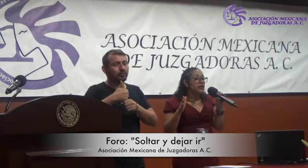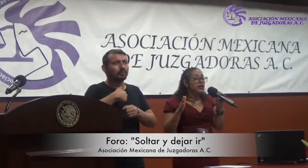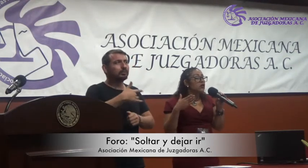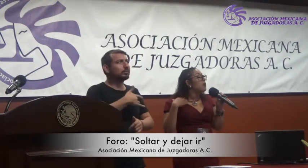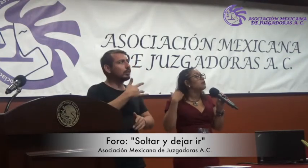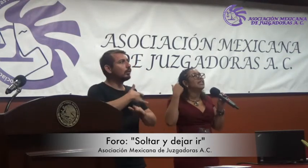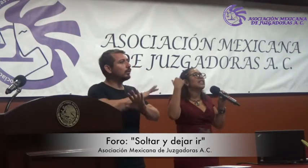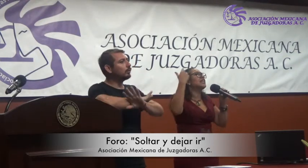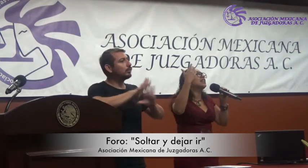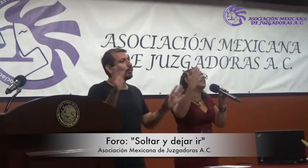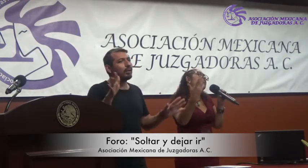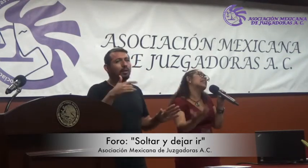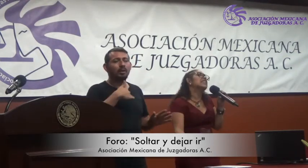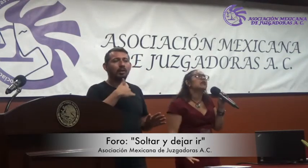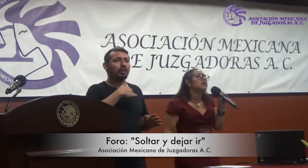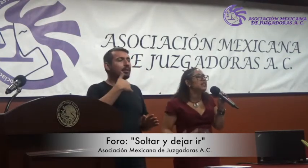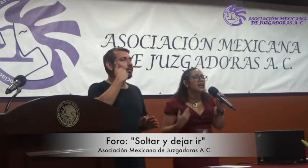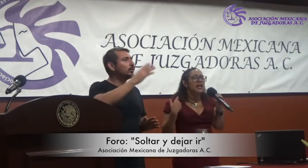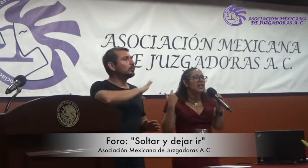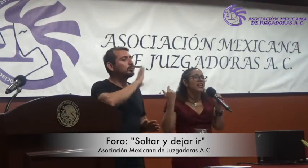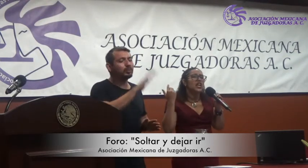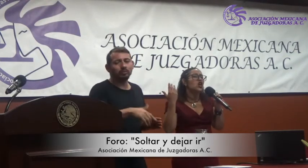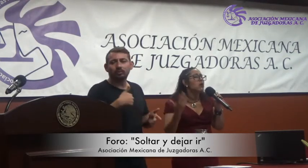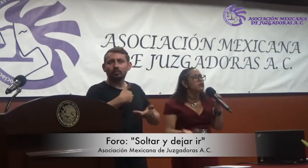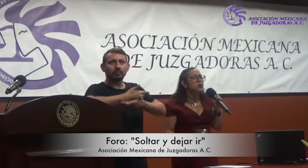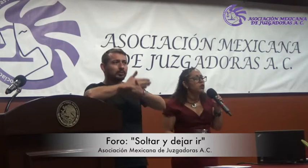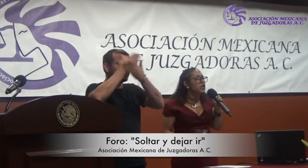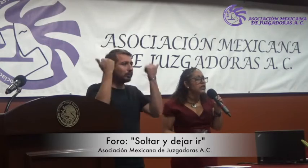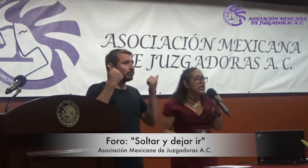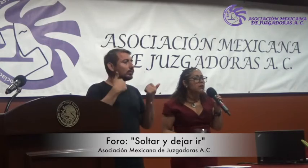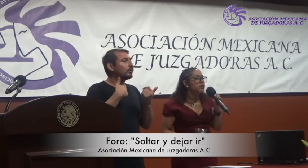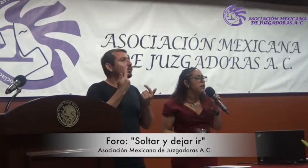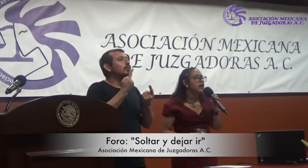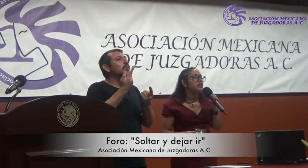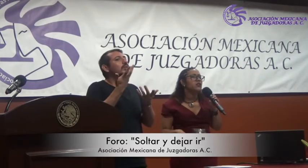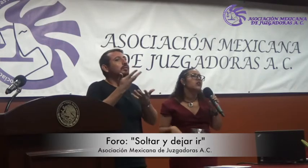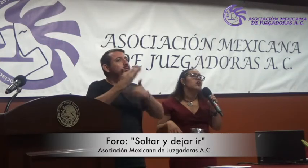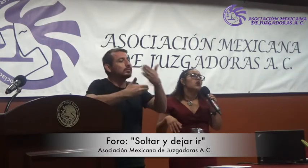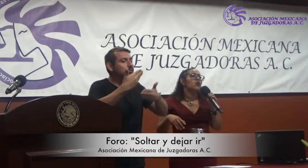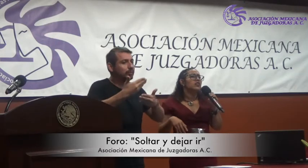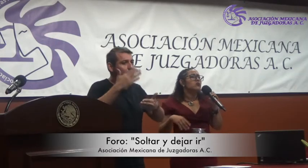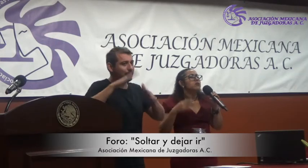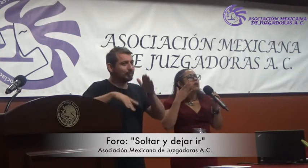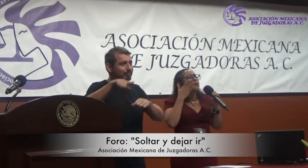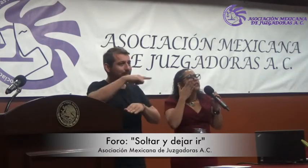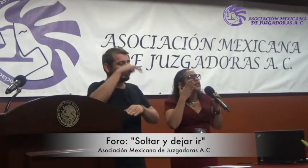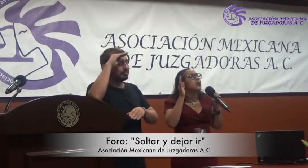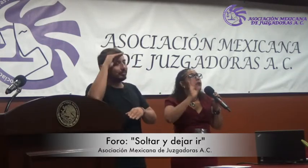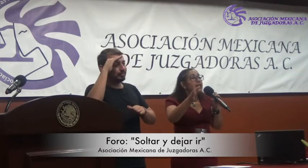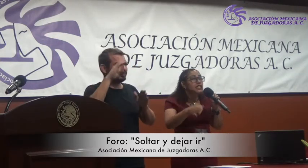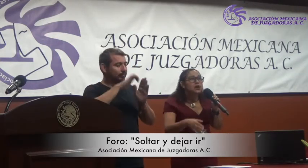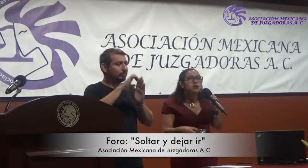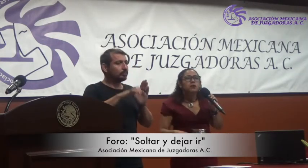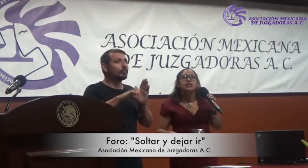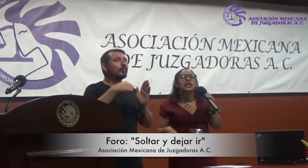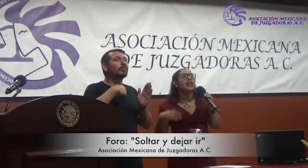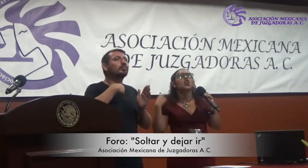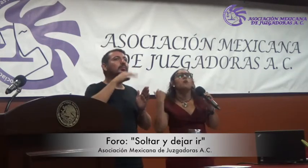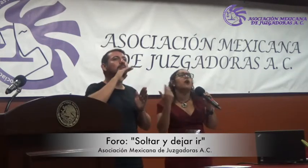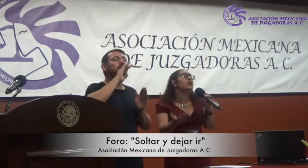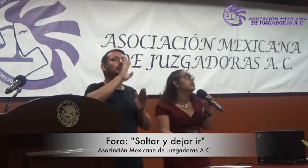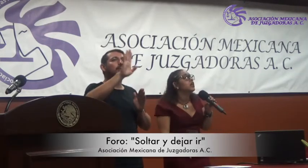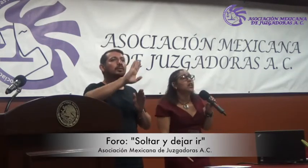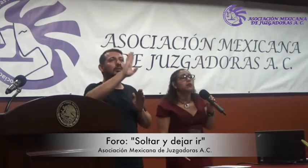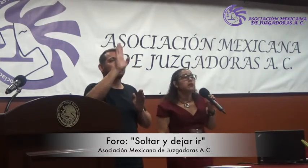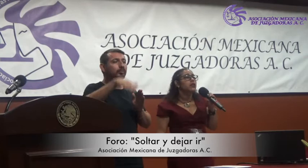termina, que no vamos a tener qué hacer más adelante, que no vamos a poder seguir viviendo cuando mi mamá se desaparece de mi vista y que